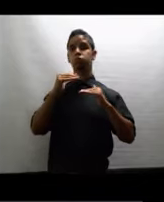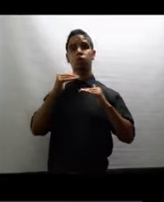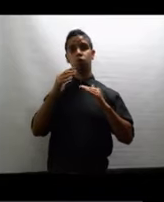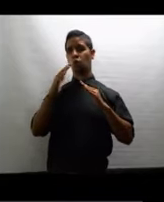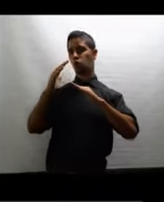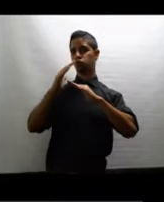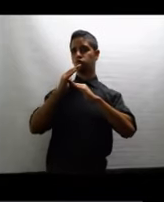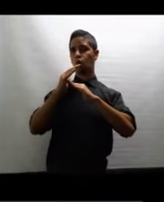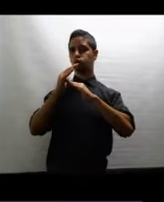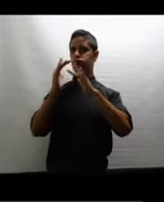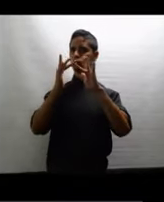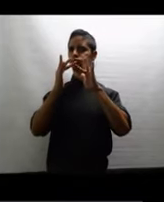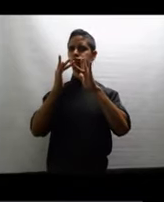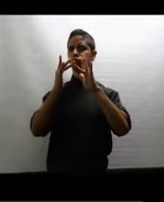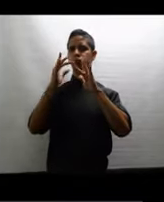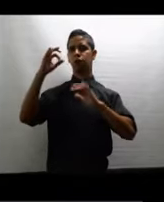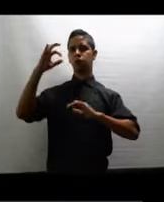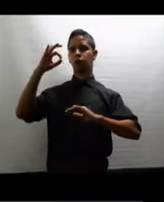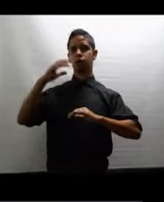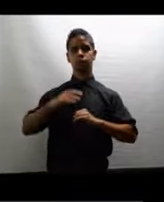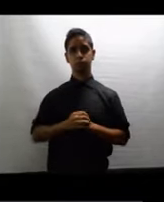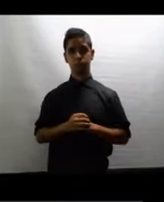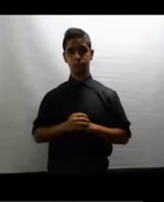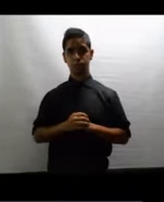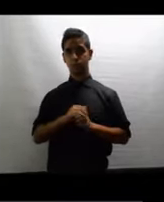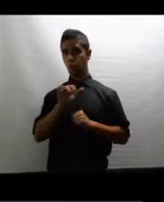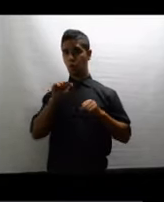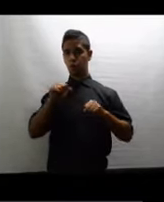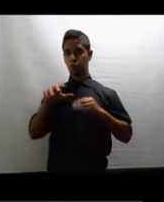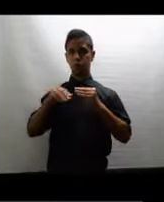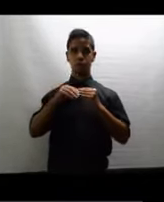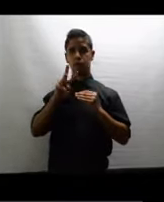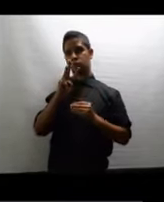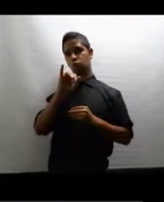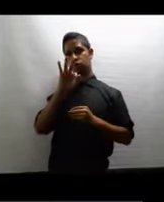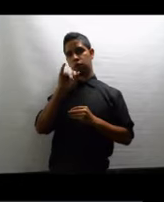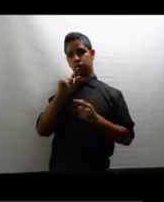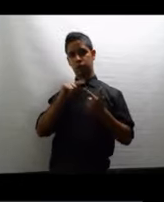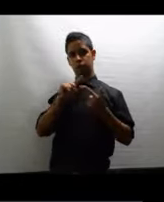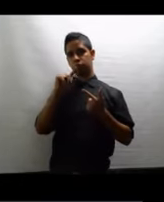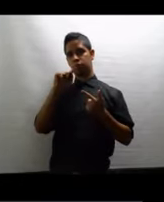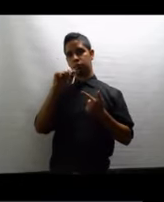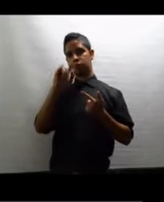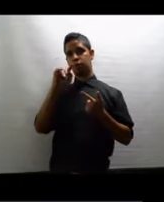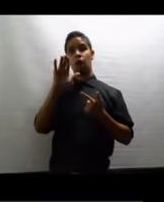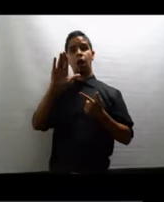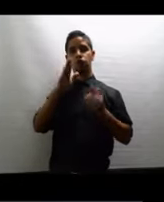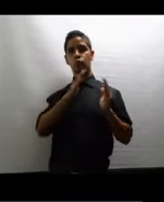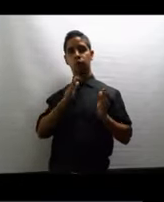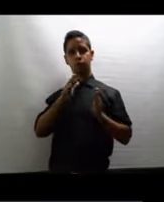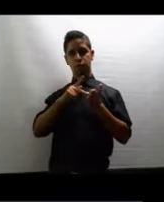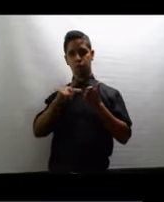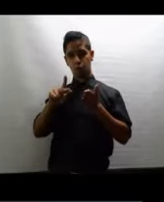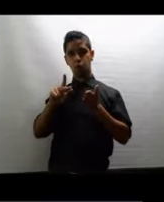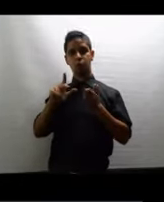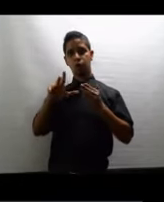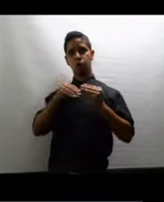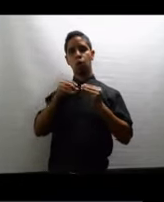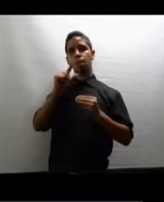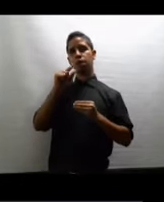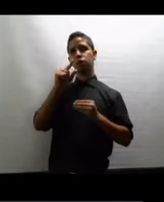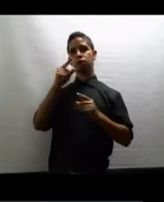cobertura. Además, puedes añadir MIFI y tablets a tu plan por solo $20 al mes cada